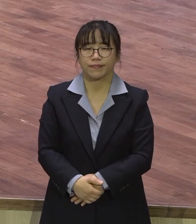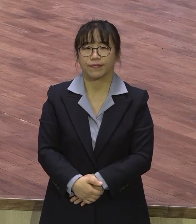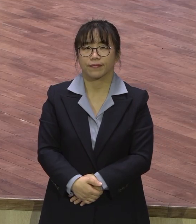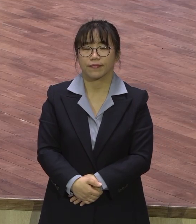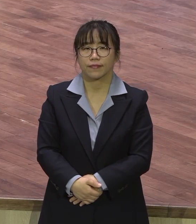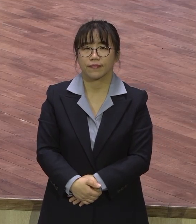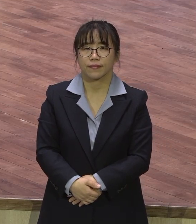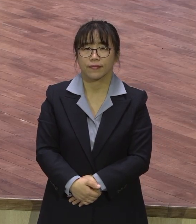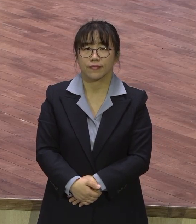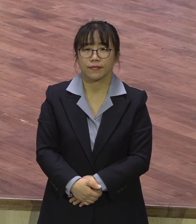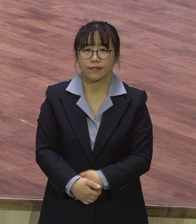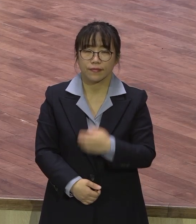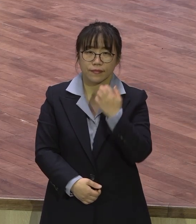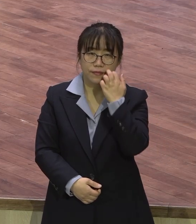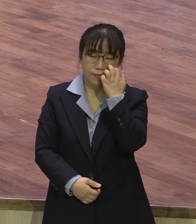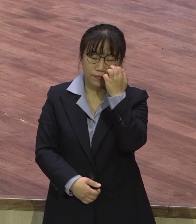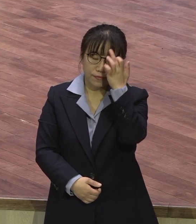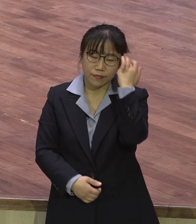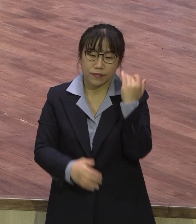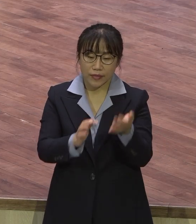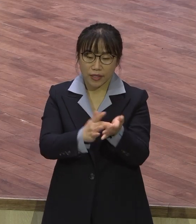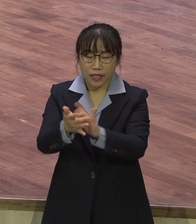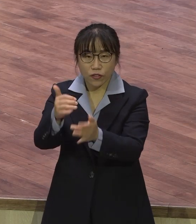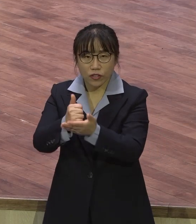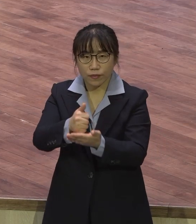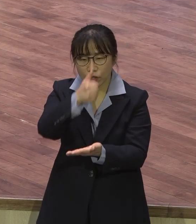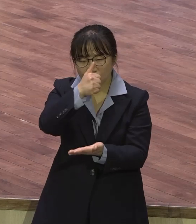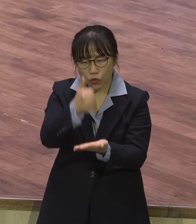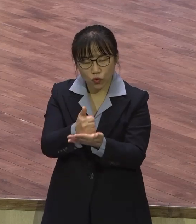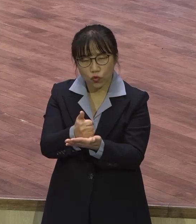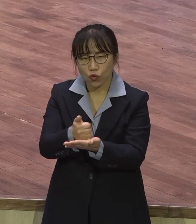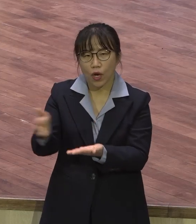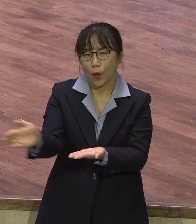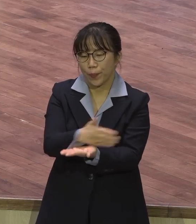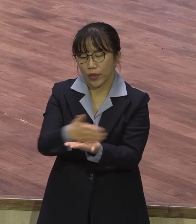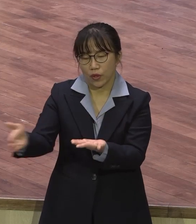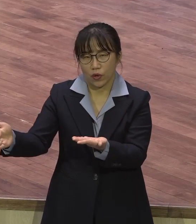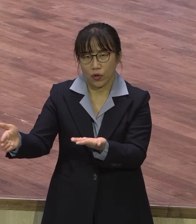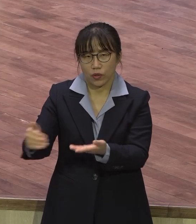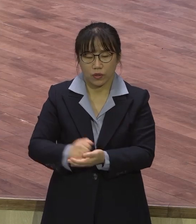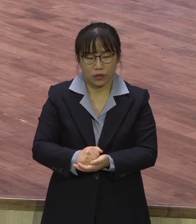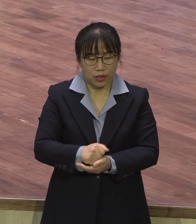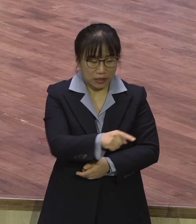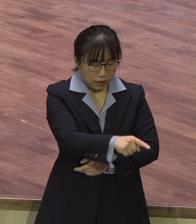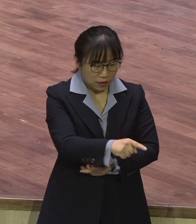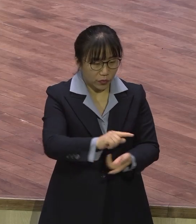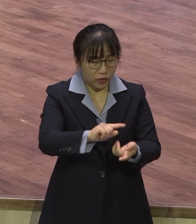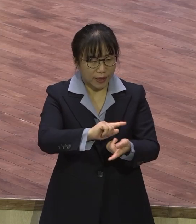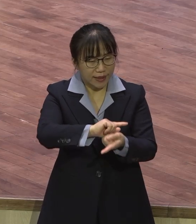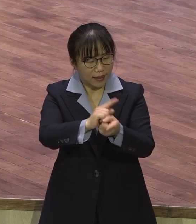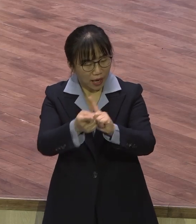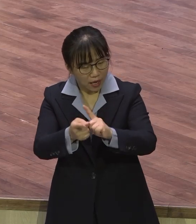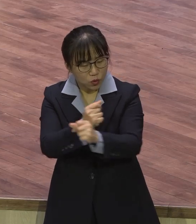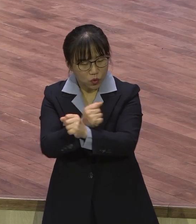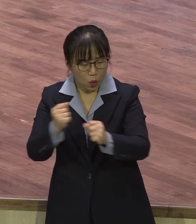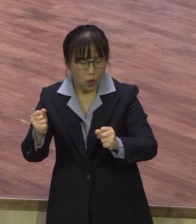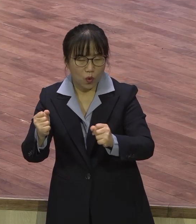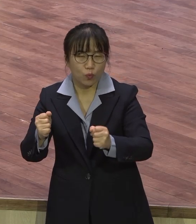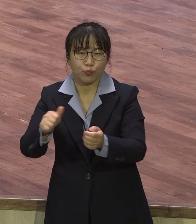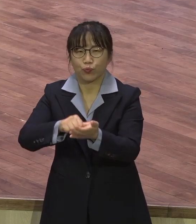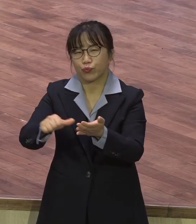죄 없으신 예수님께서 모든 죄인의 대속물 이 대속물로 들어짐으로 인해서 모든